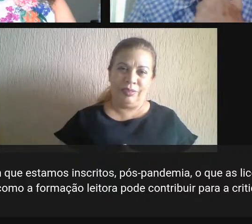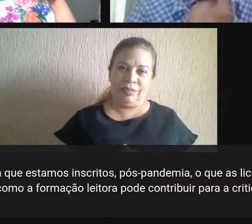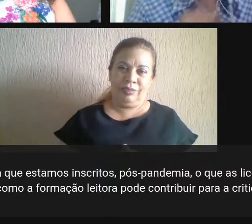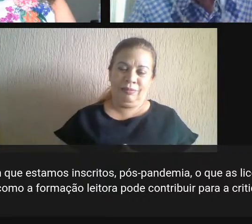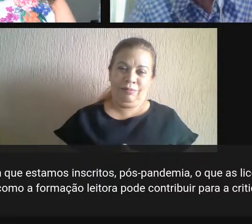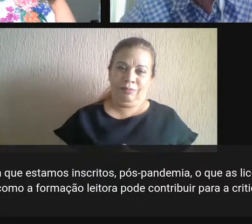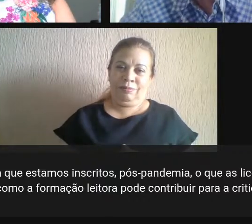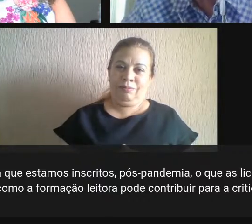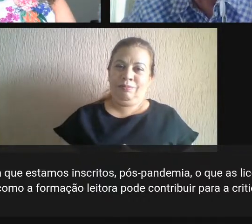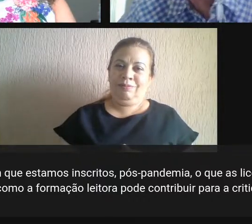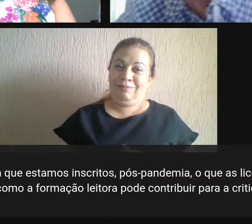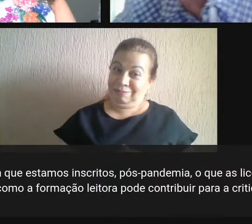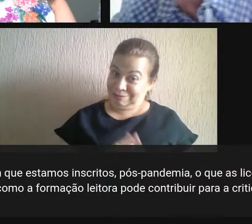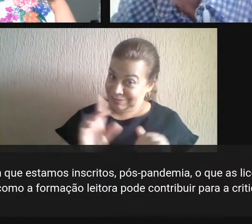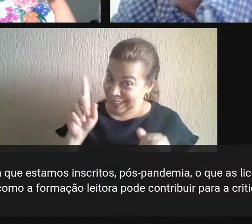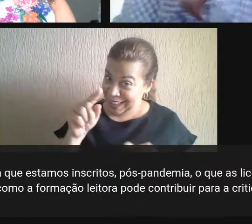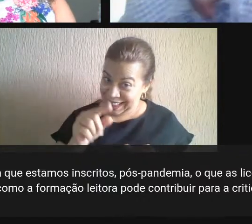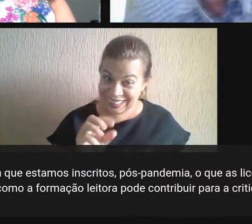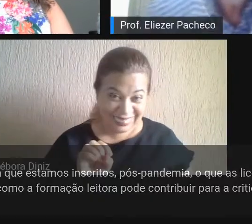É isso?